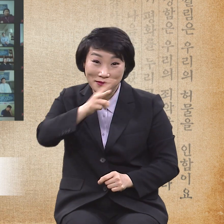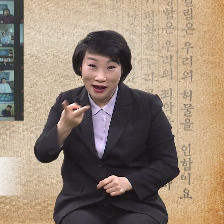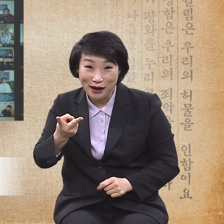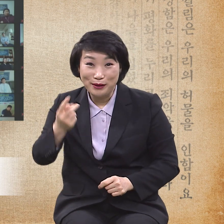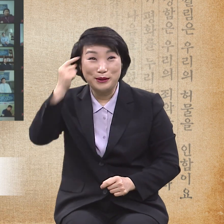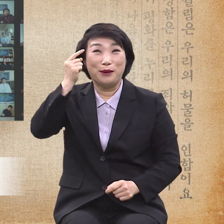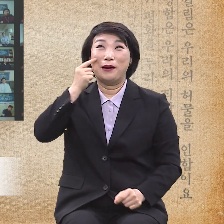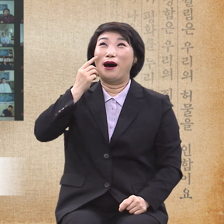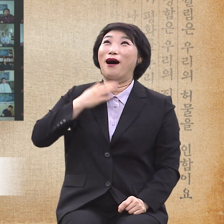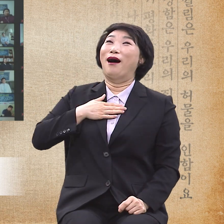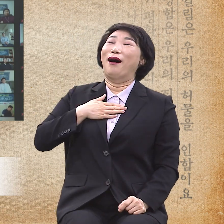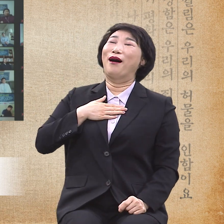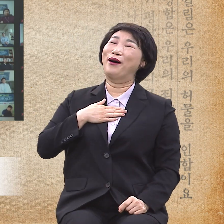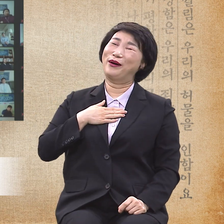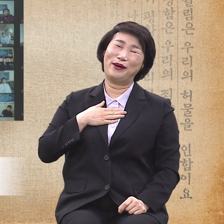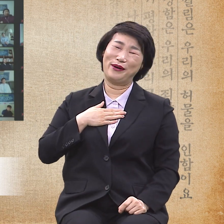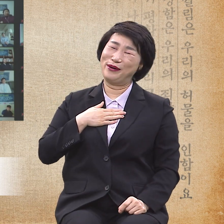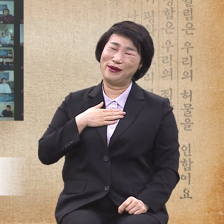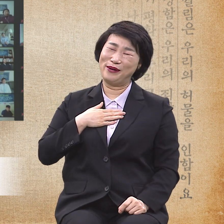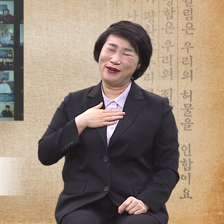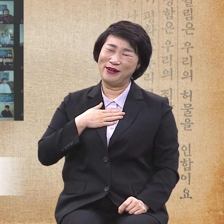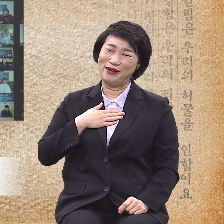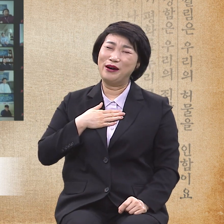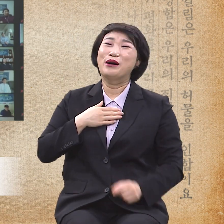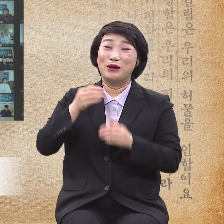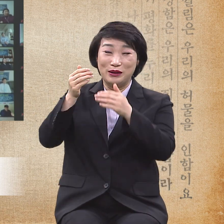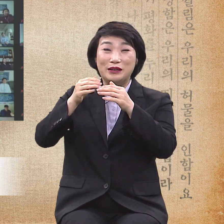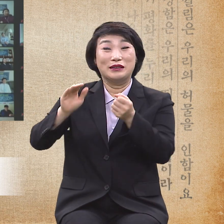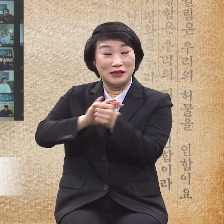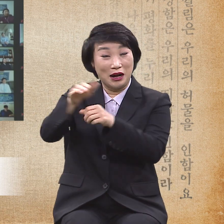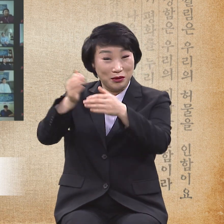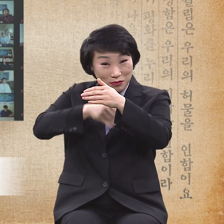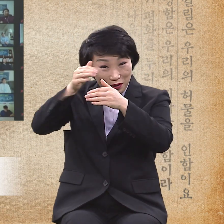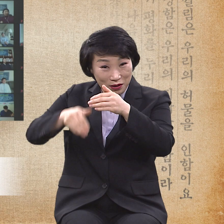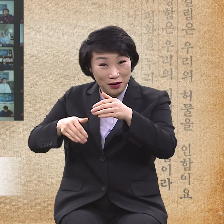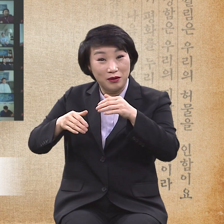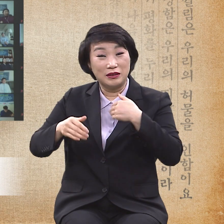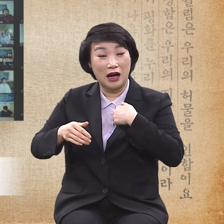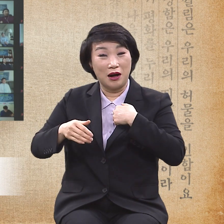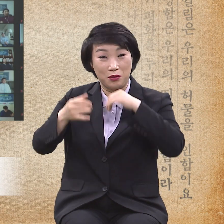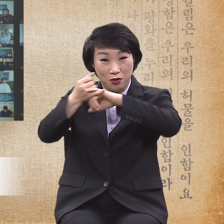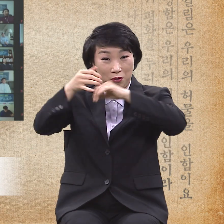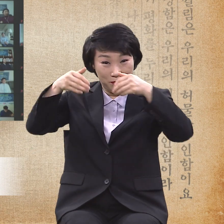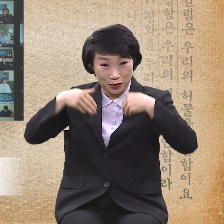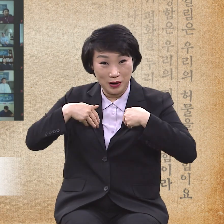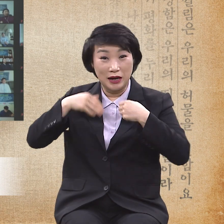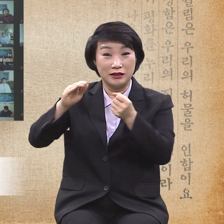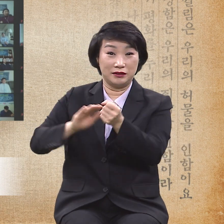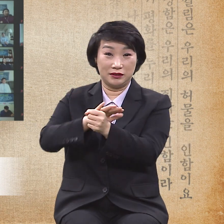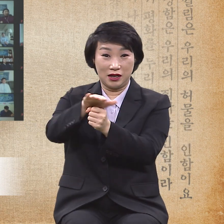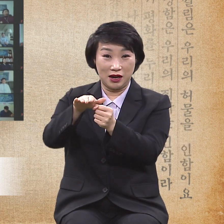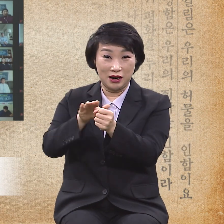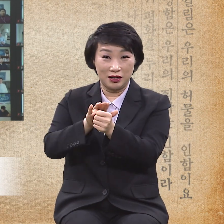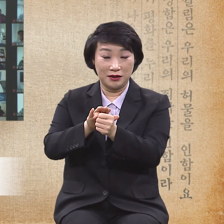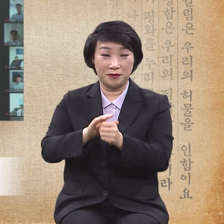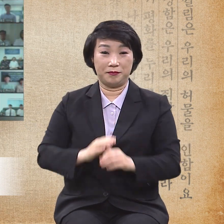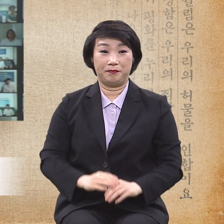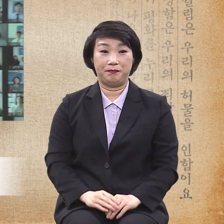사실을 생각할 때 얼마나 절실하고 절대 필요한 사랑이냐 이 말입니다.